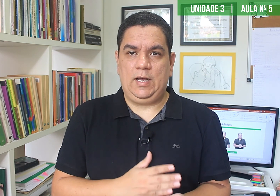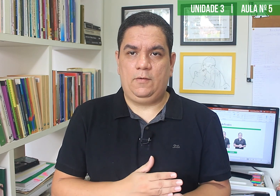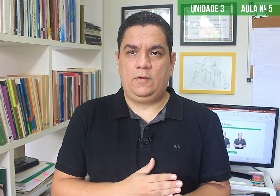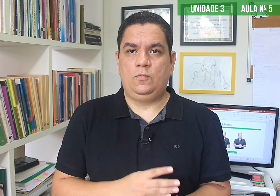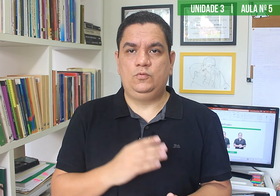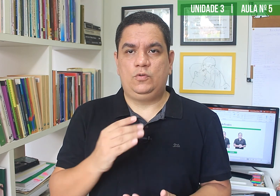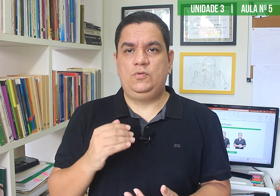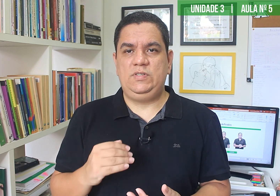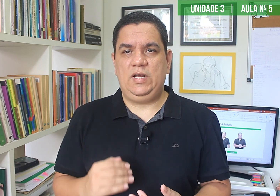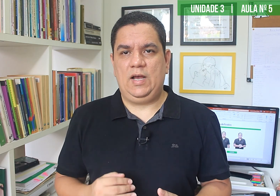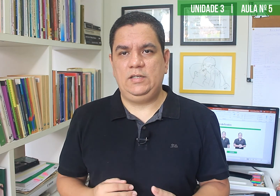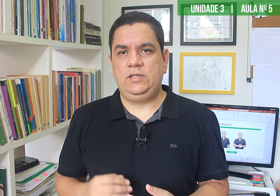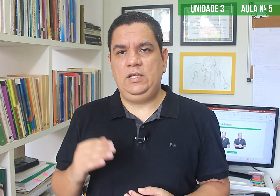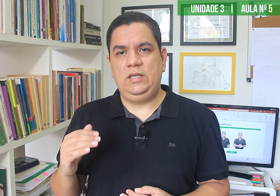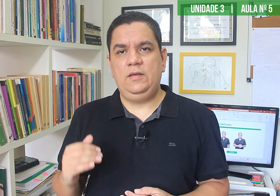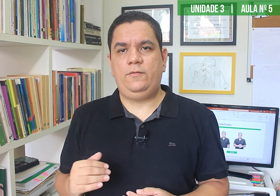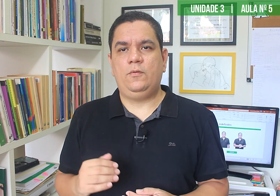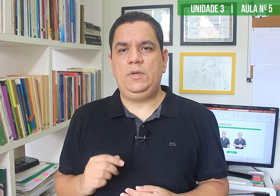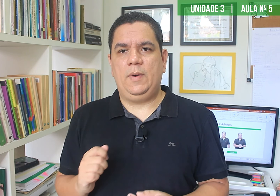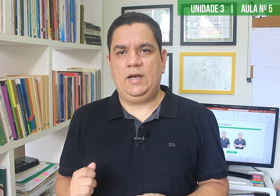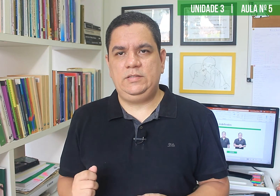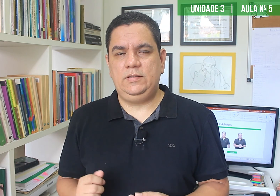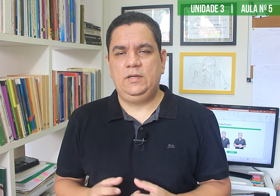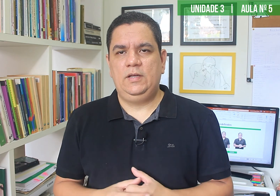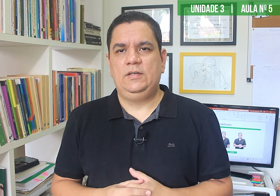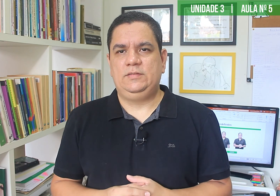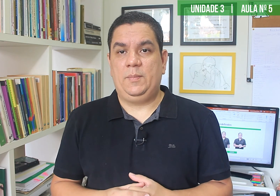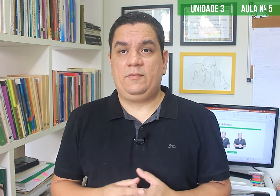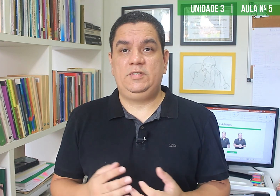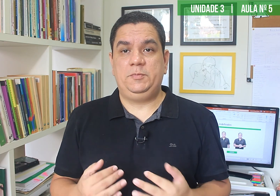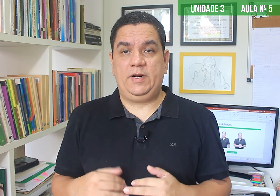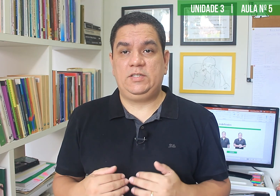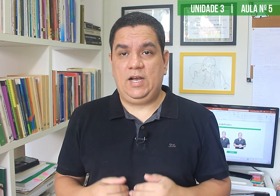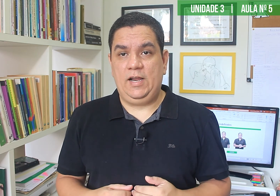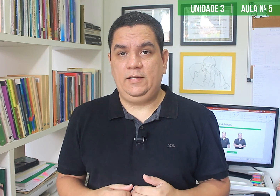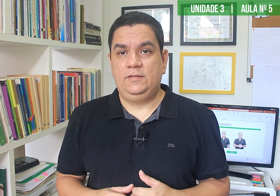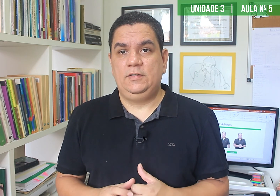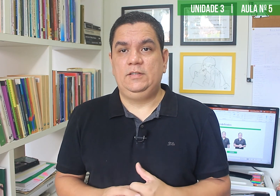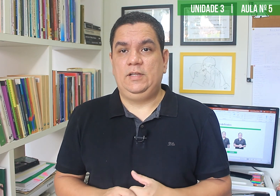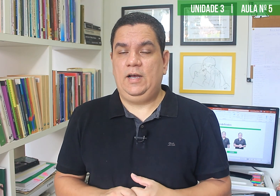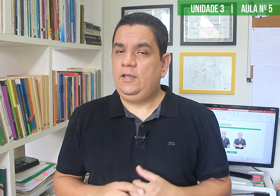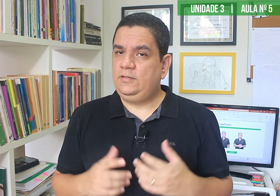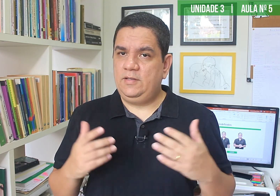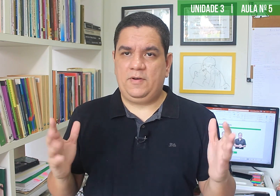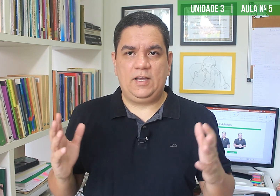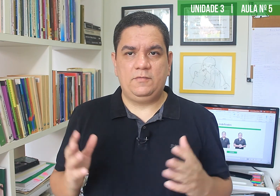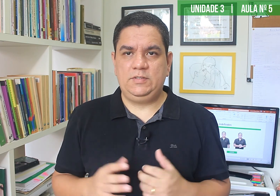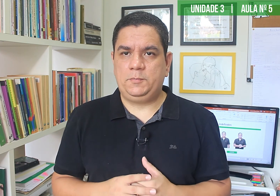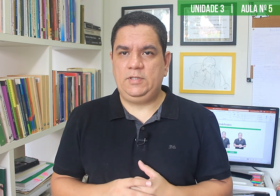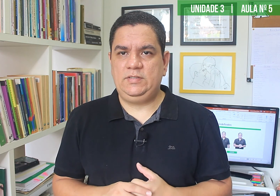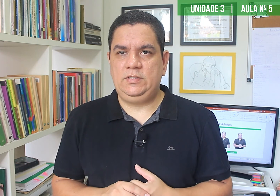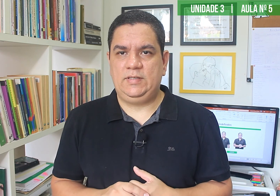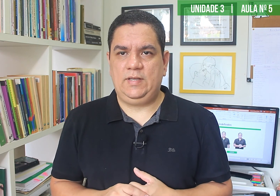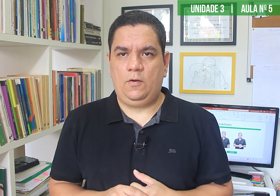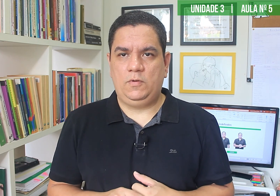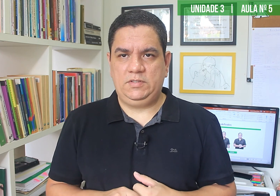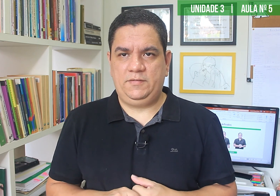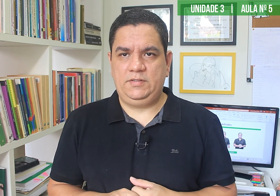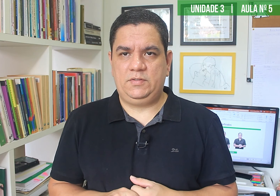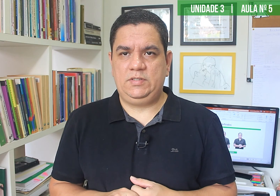aula, com todos os sinais, em GIF ou em imagem, tá? Para vocês praticarem, tá? E sem falar que vocês podem assistir essa aula quantas vezes vocês